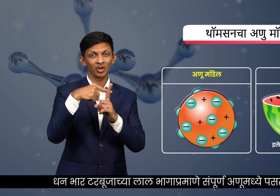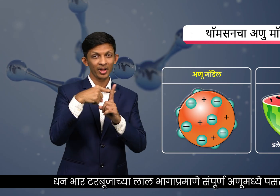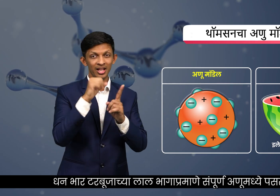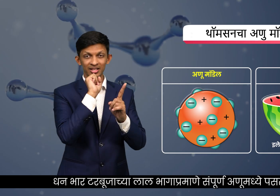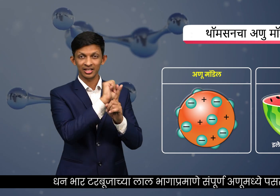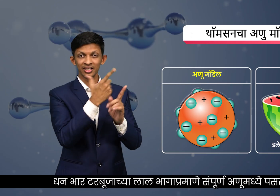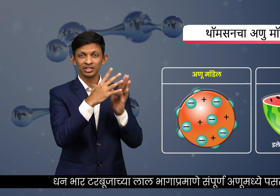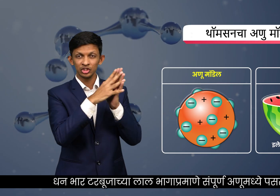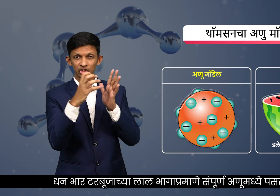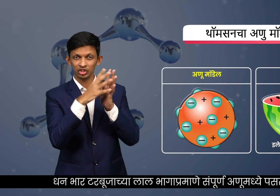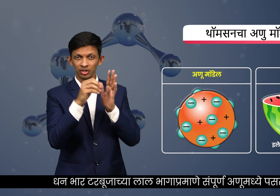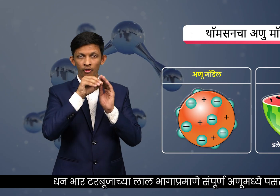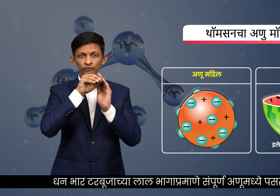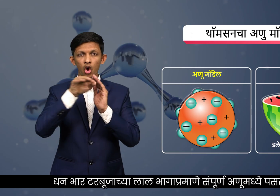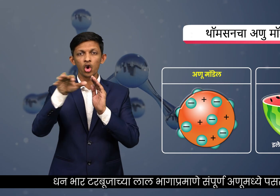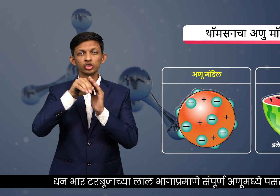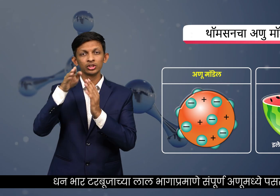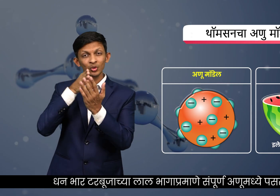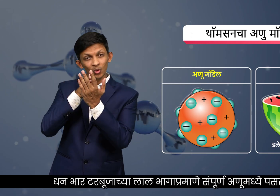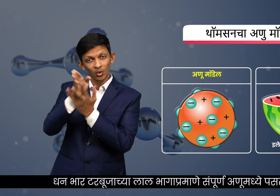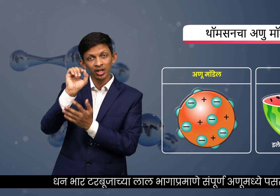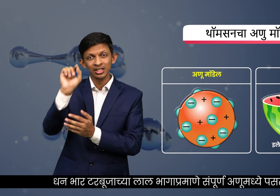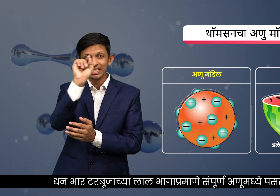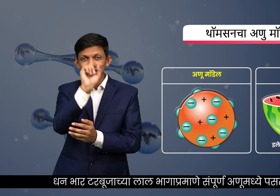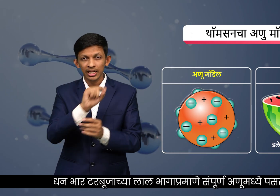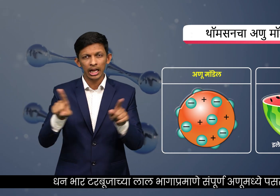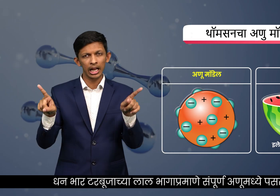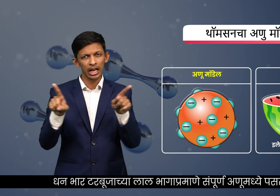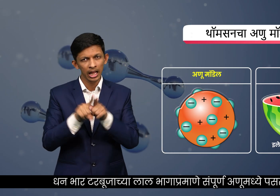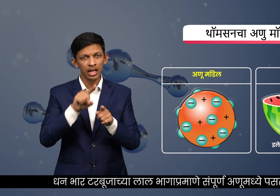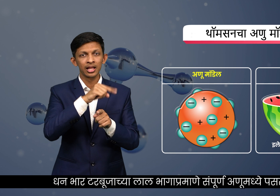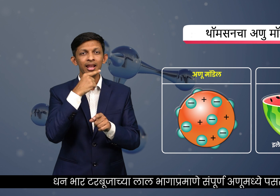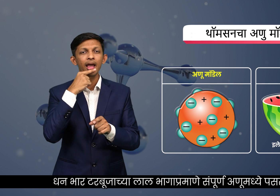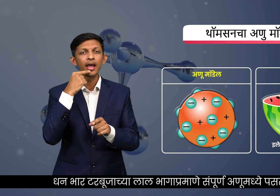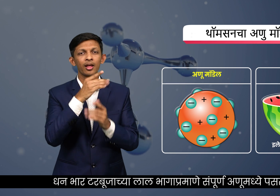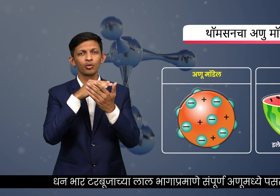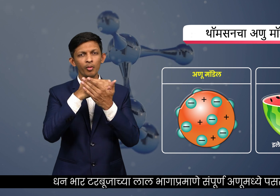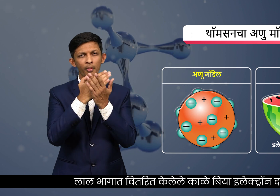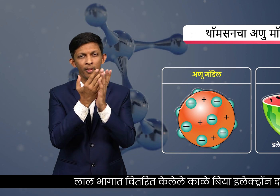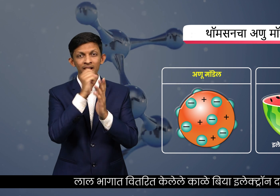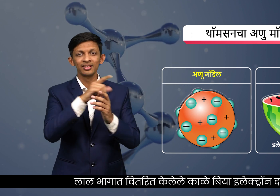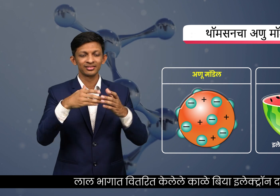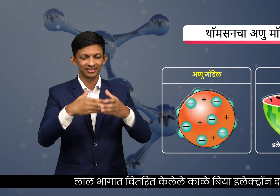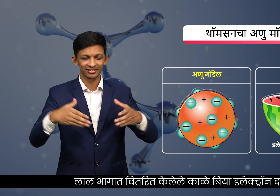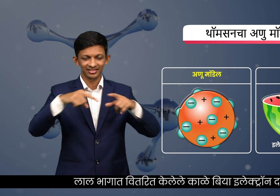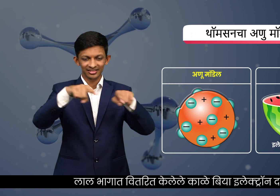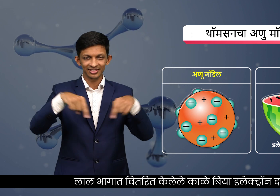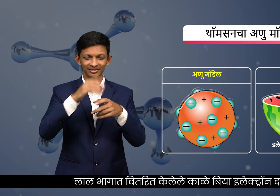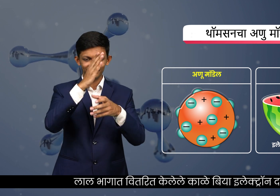धनभार टरबूजाच्या लाल भागाप्रमाणे संपूर्ण अणूमध्ये पसरलेला असतो. लाल भागात वितरित